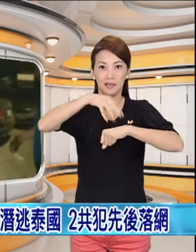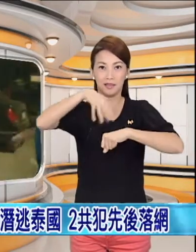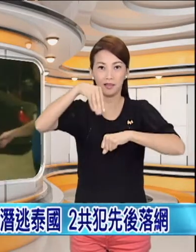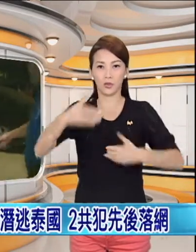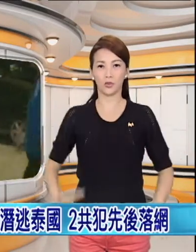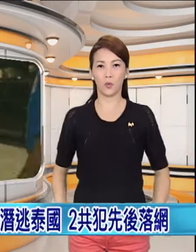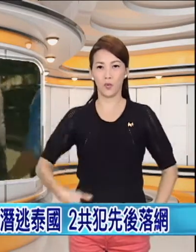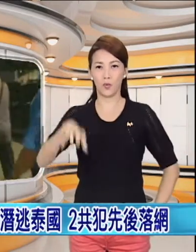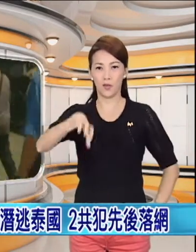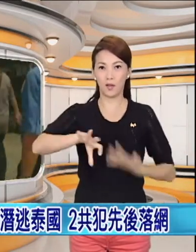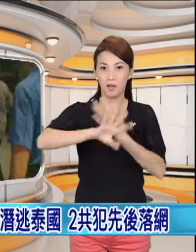谢进达。